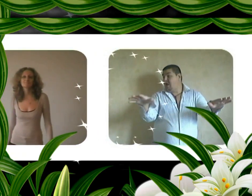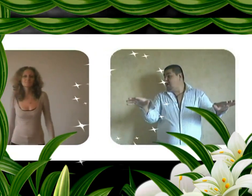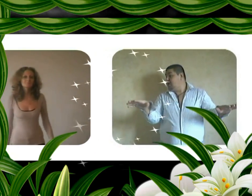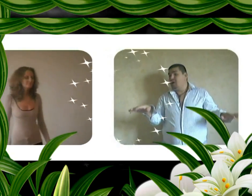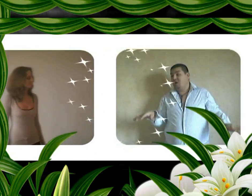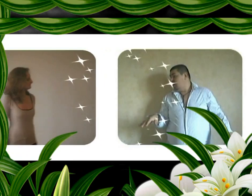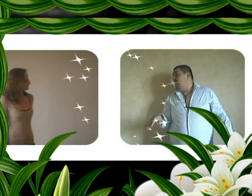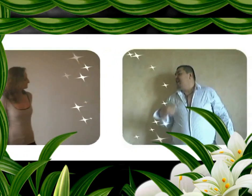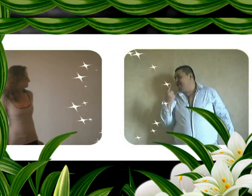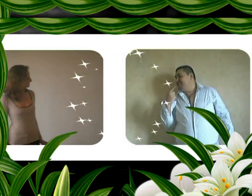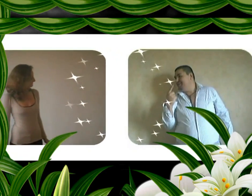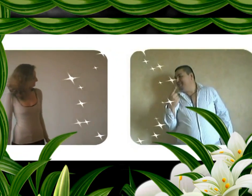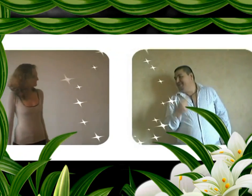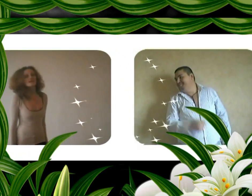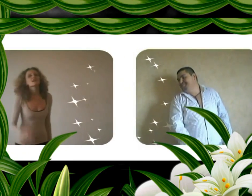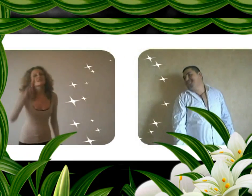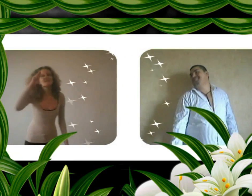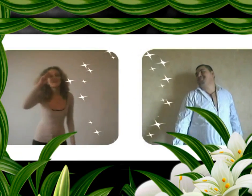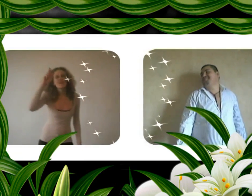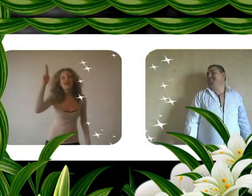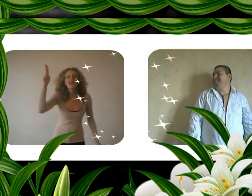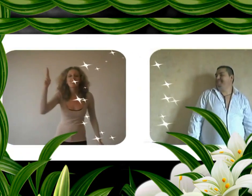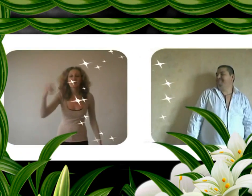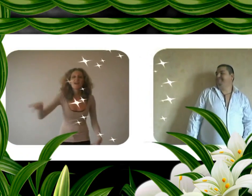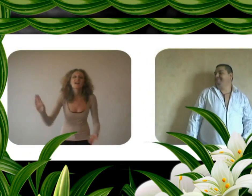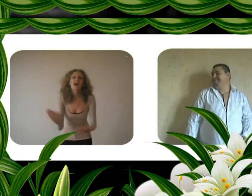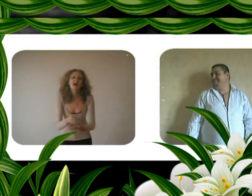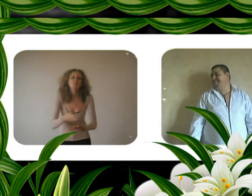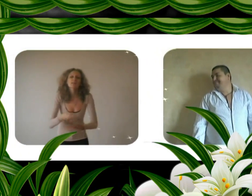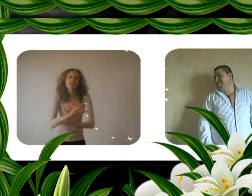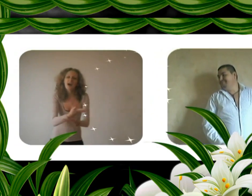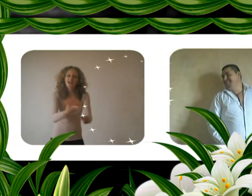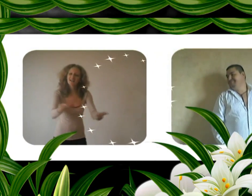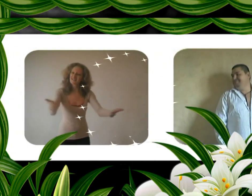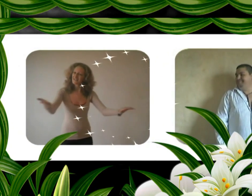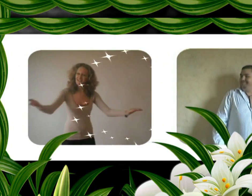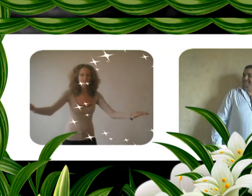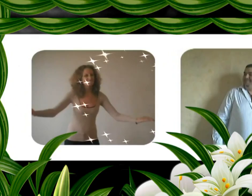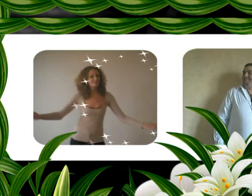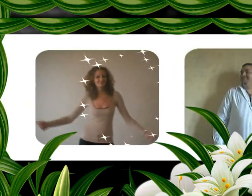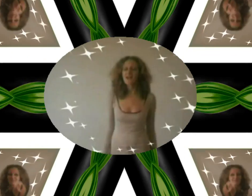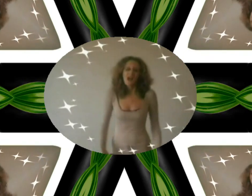бряг. Кажи: здравей, кара ме някак си,